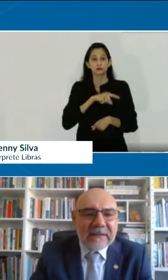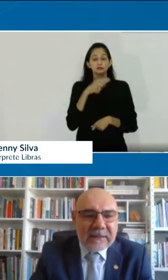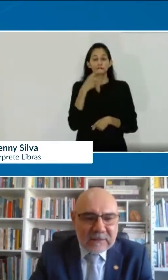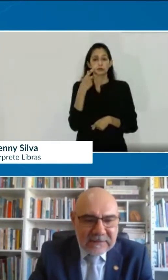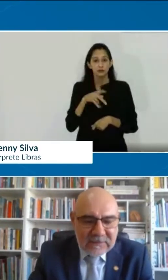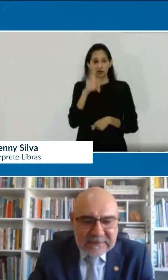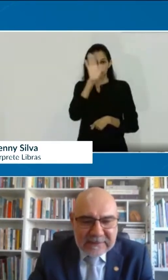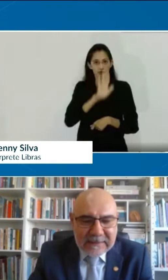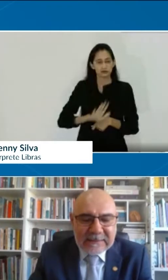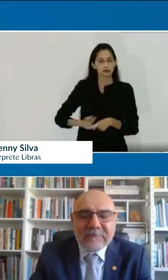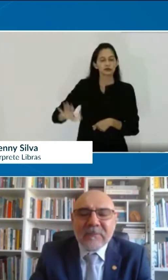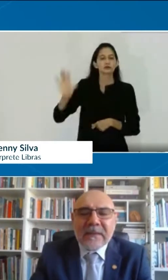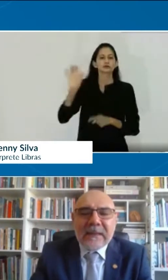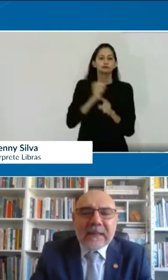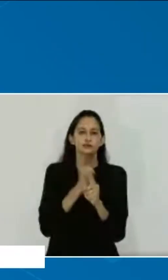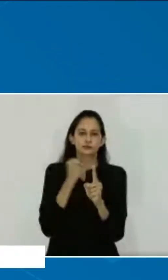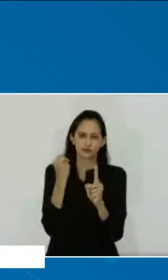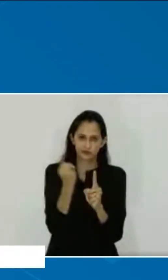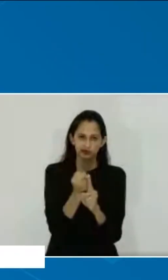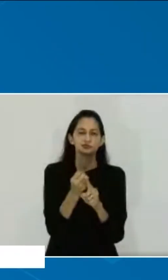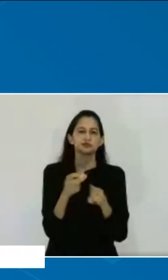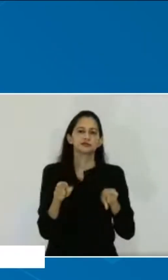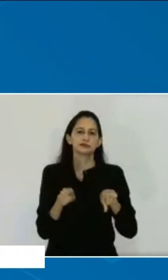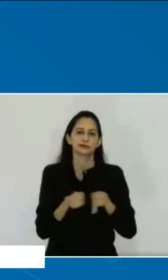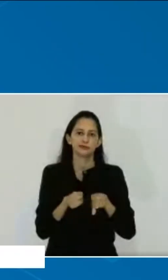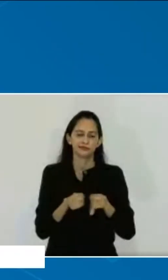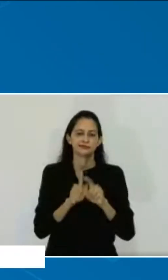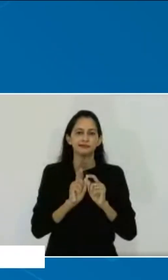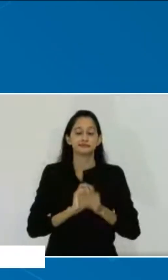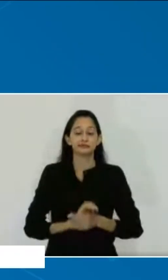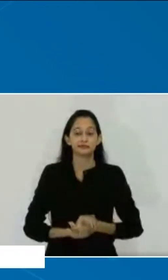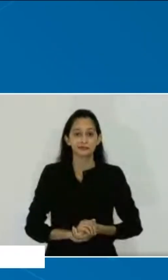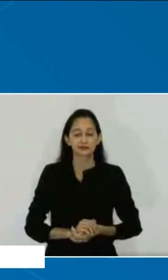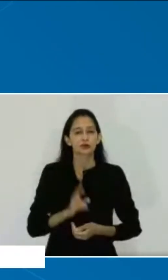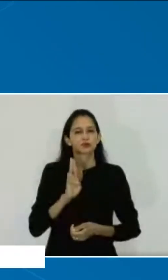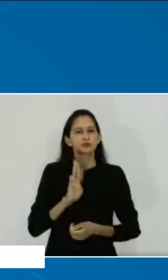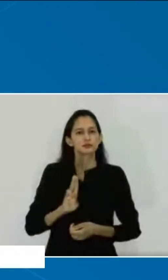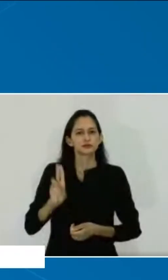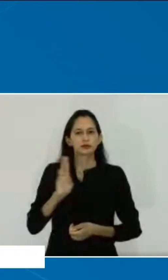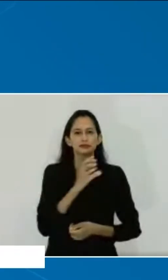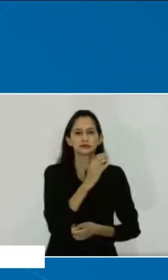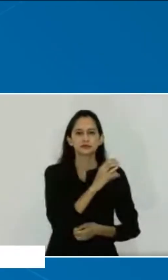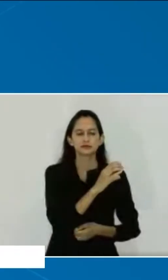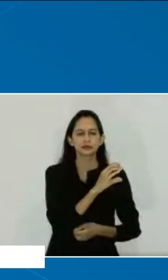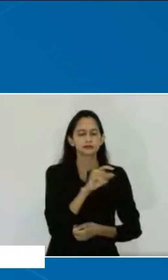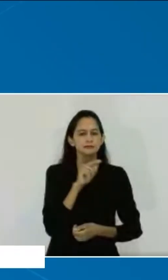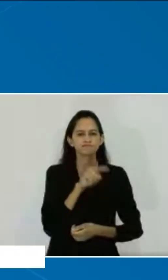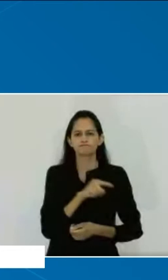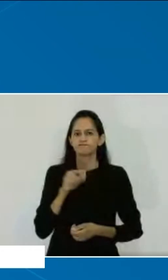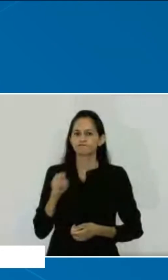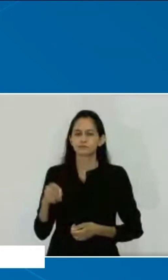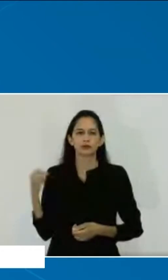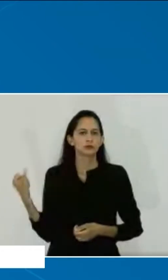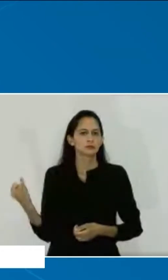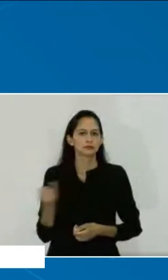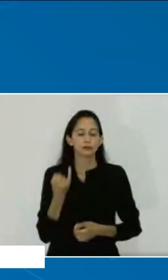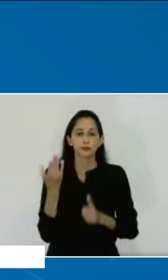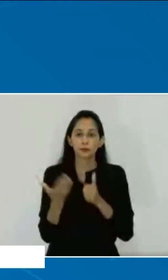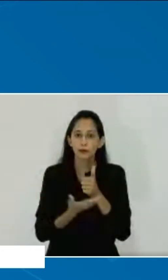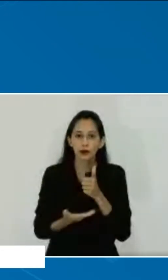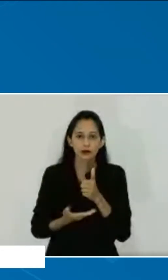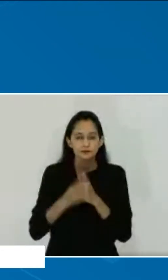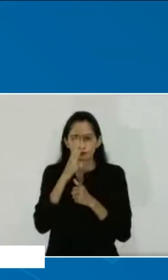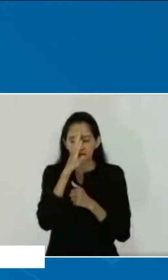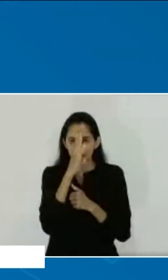e na vida da nossa sociedade. A universidade e a ciência são imprescindíveis ao projeto de país.